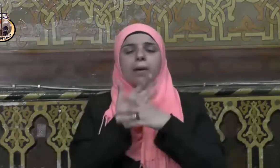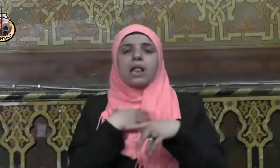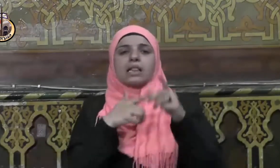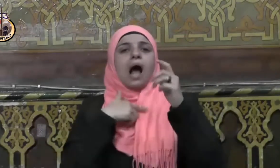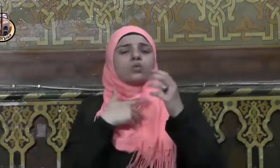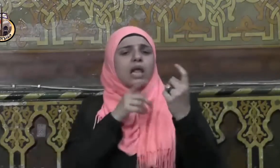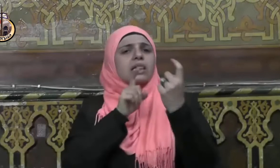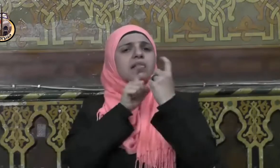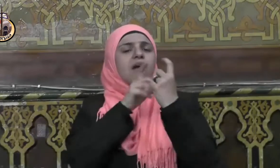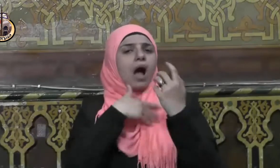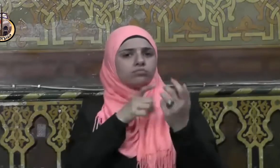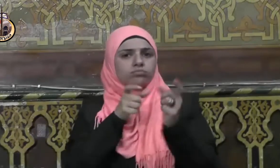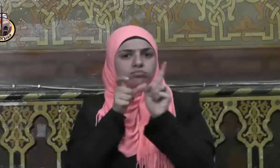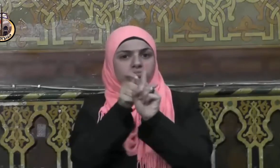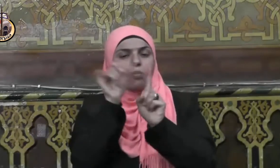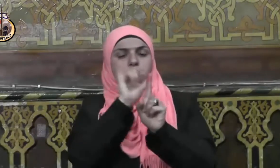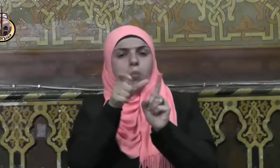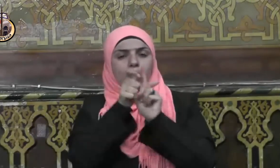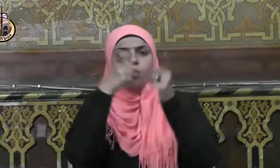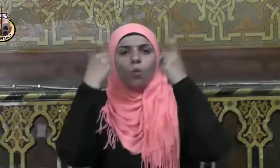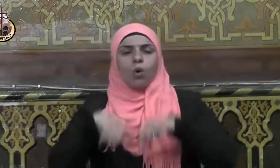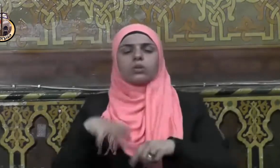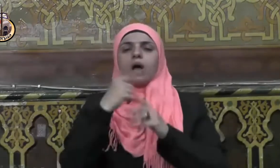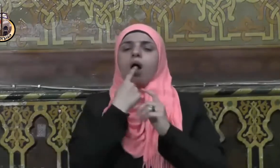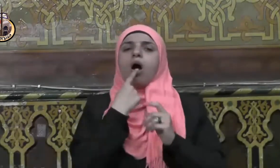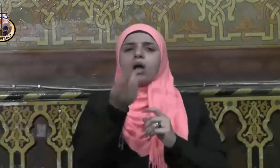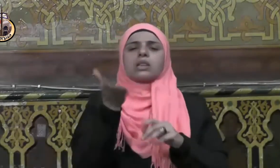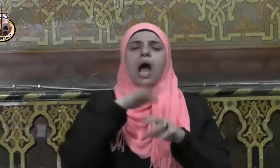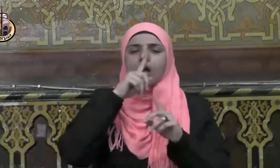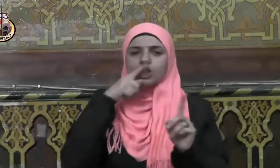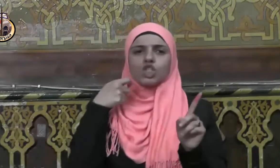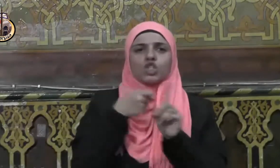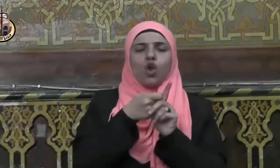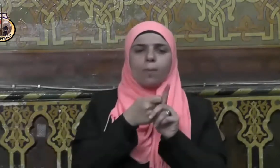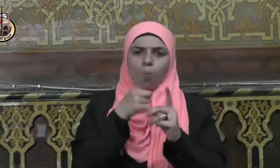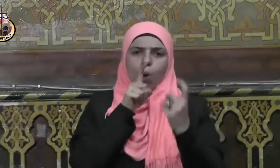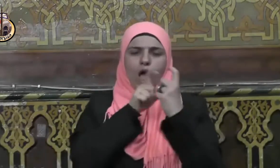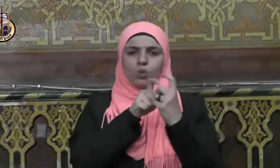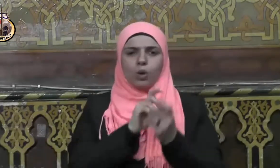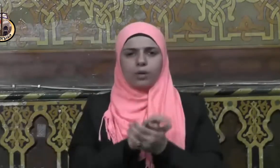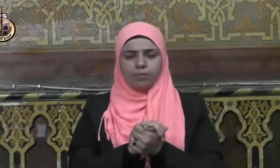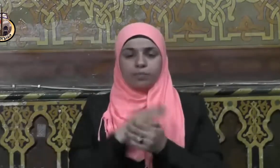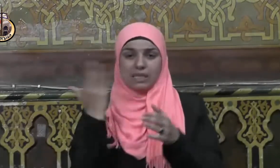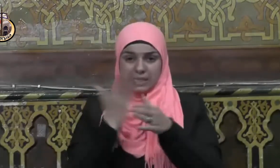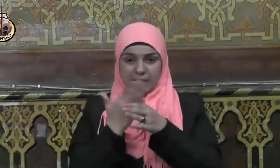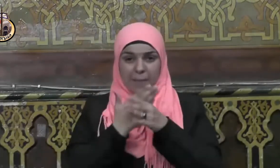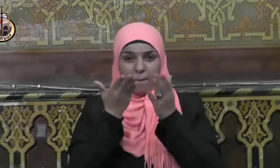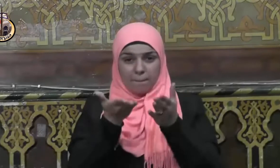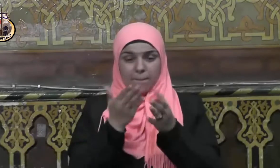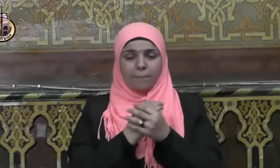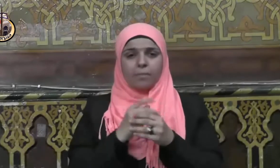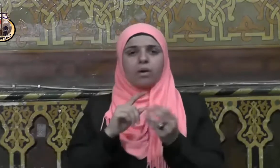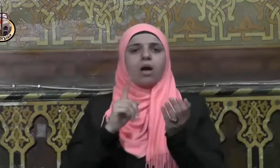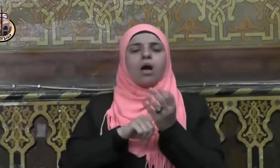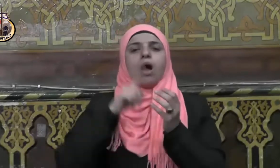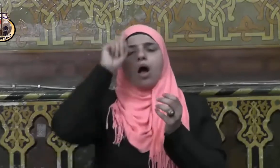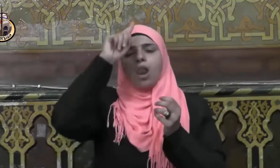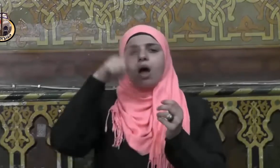الأوطان وردا للظلم والعدوان. لذا فقد أعلى الله عز